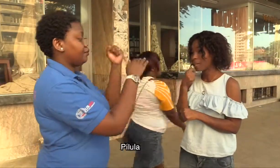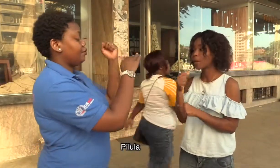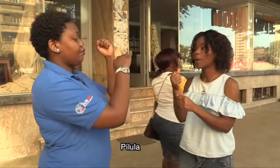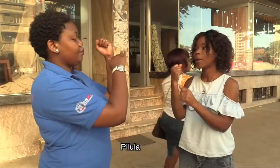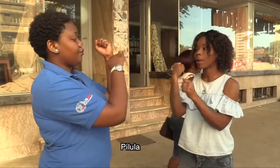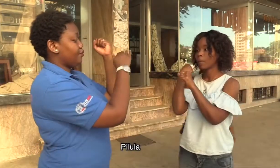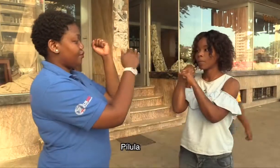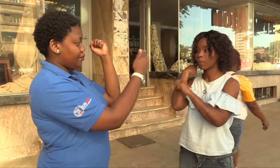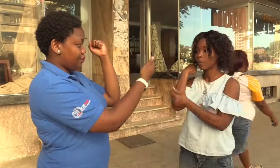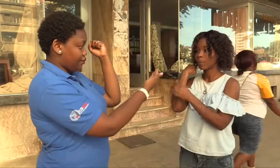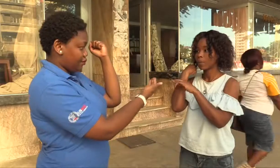pílulas.